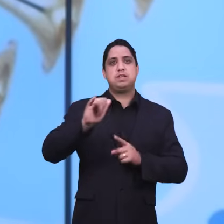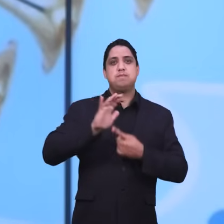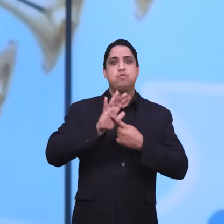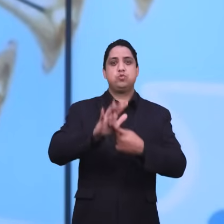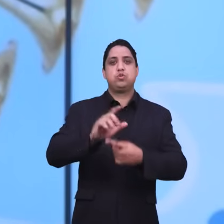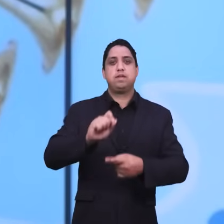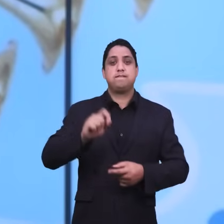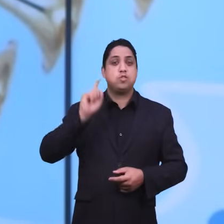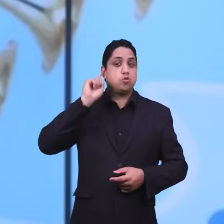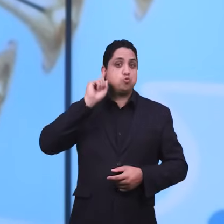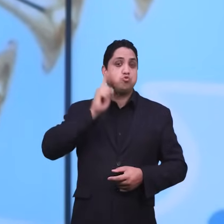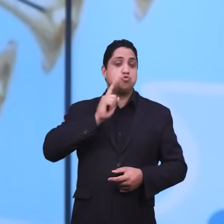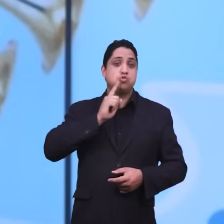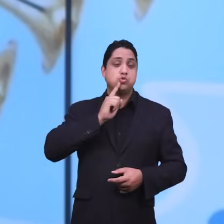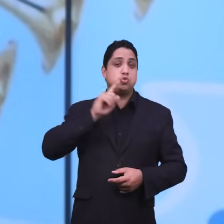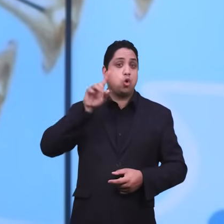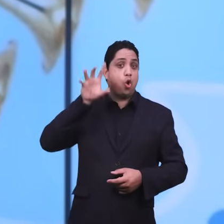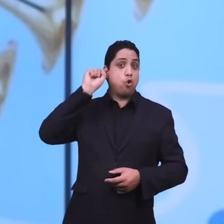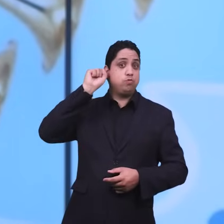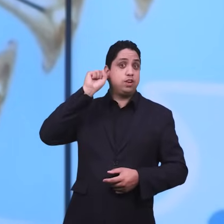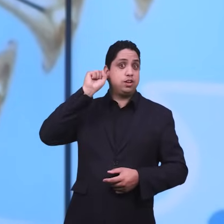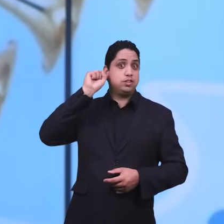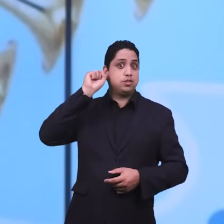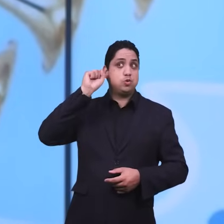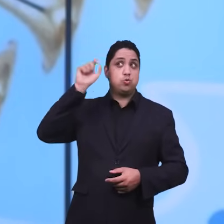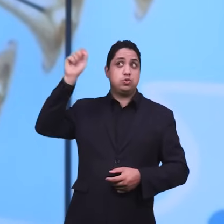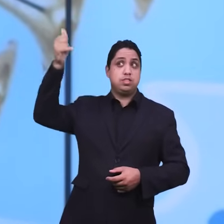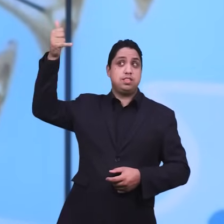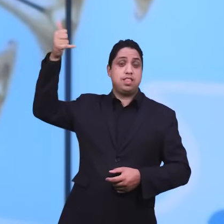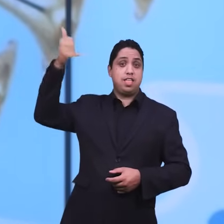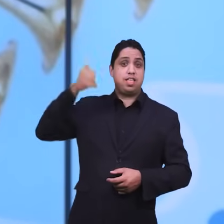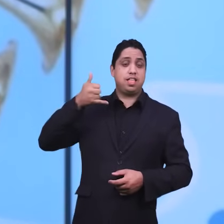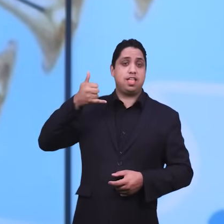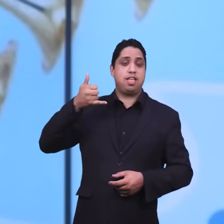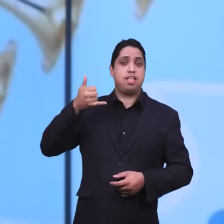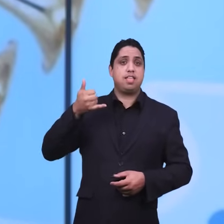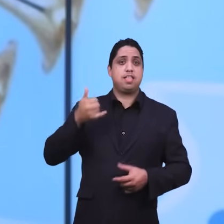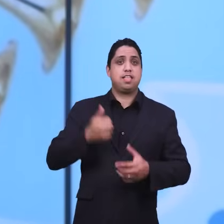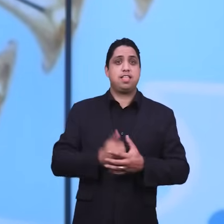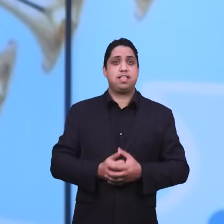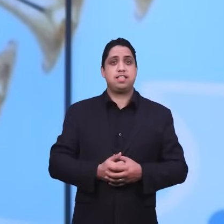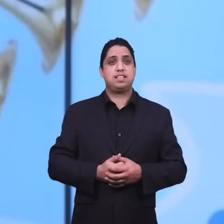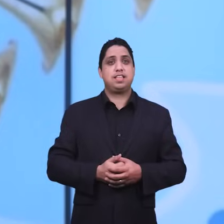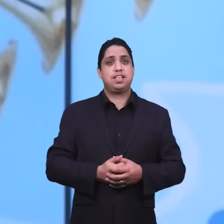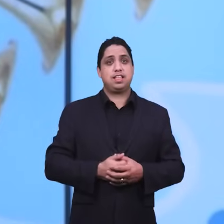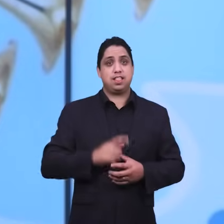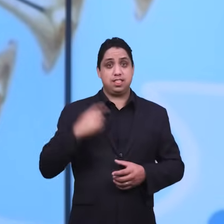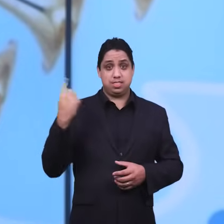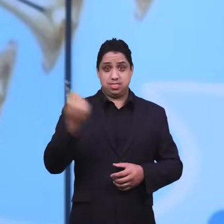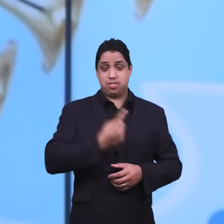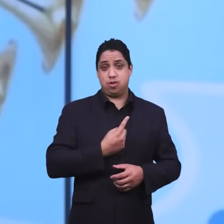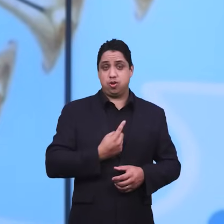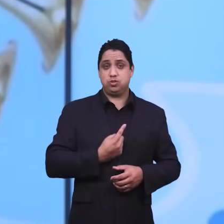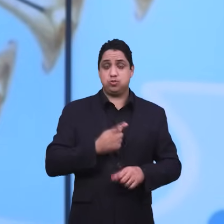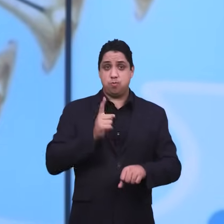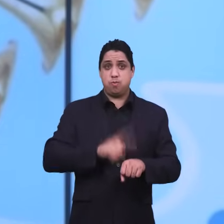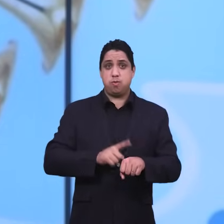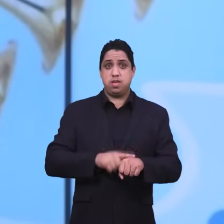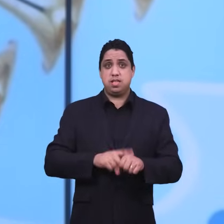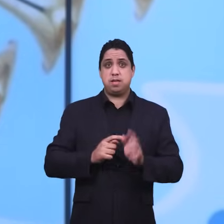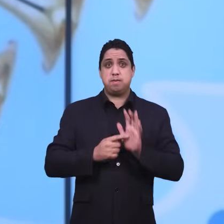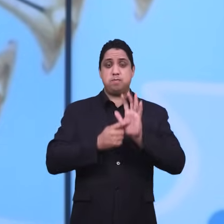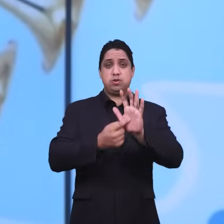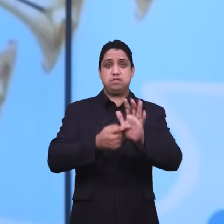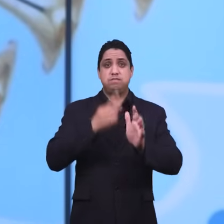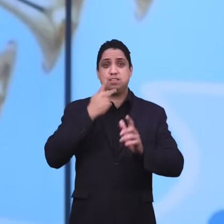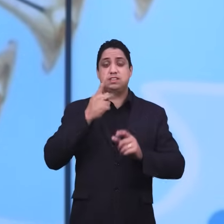que os surdos ouvirão a palavra do Senhor. E a forma que encontrada para nós, nesse momento que nós vivemos, de